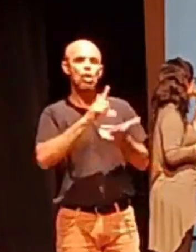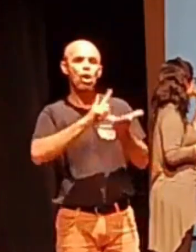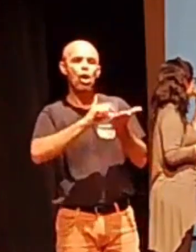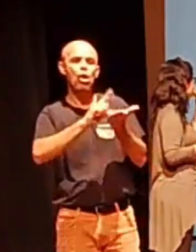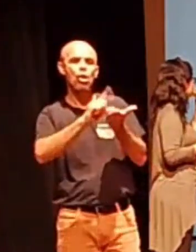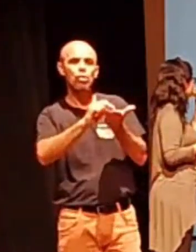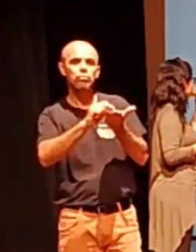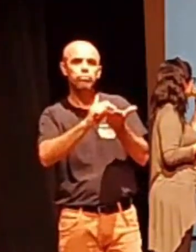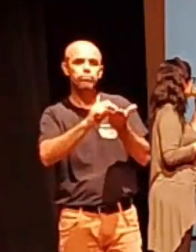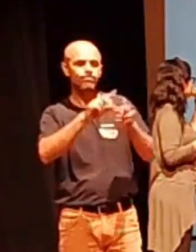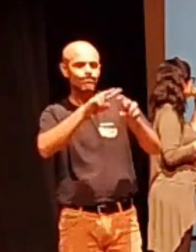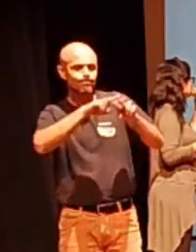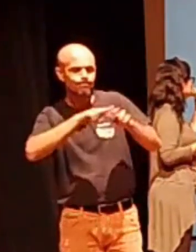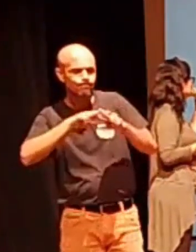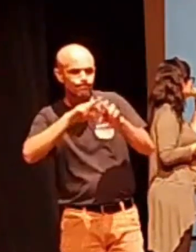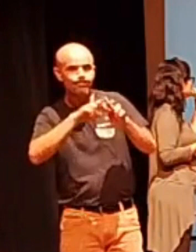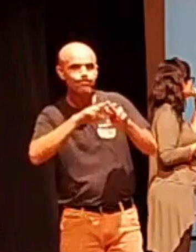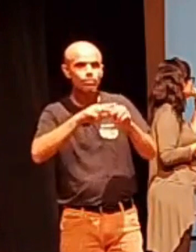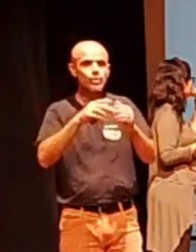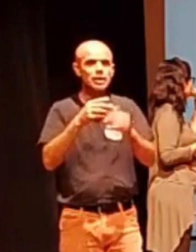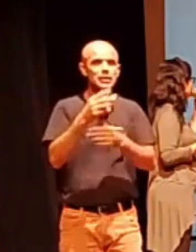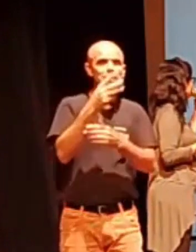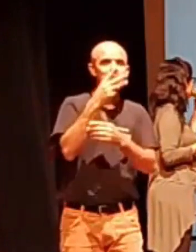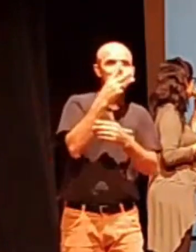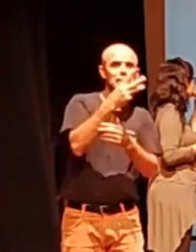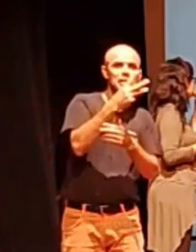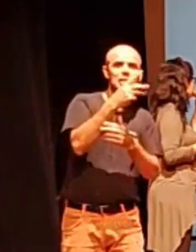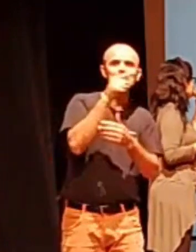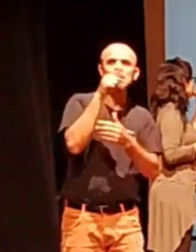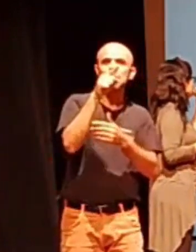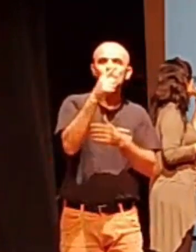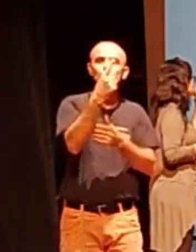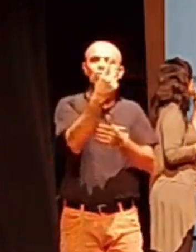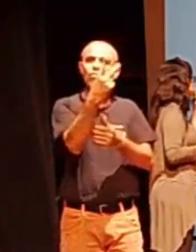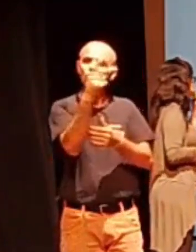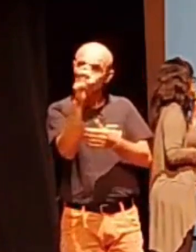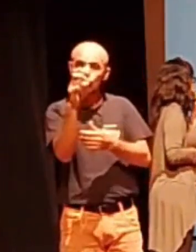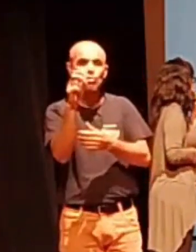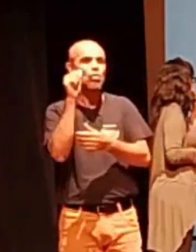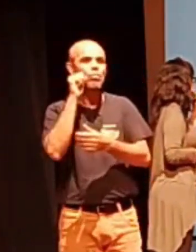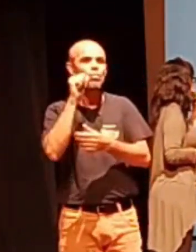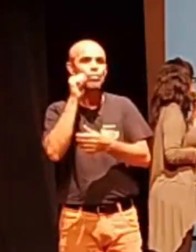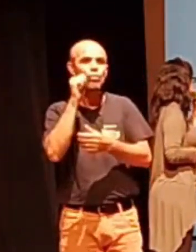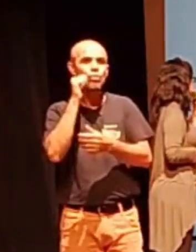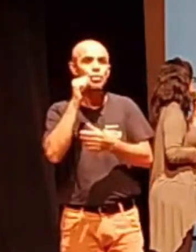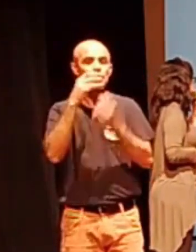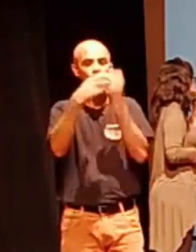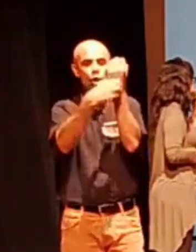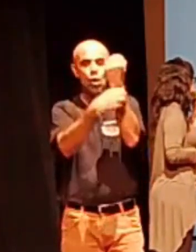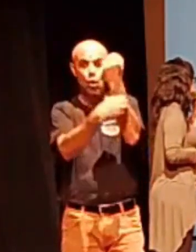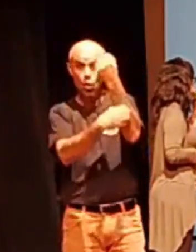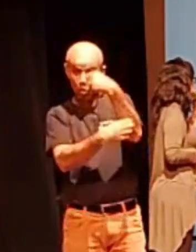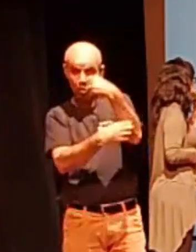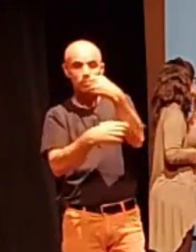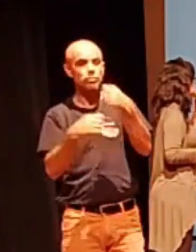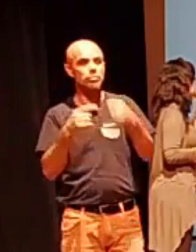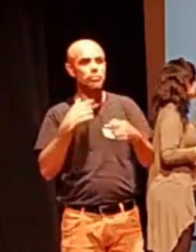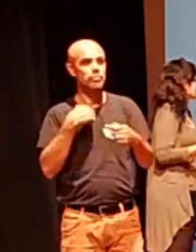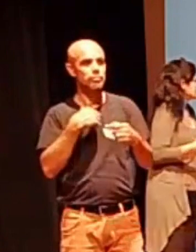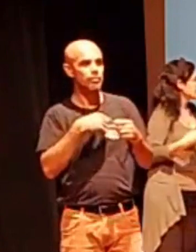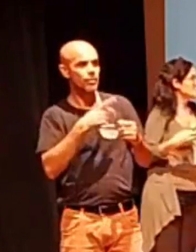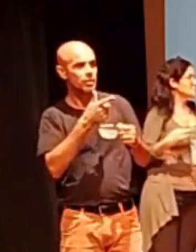revisão sistemática, com mais de 3.125 mulheres que tinham escoliose idiopática, as maiores